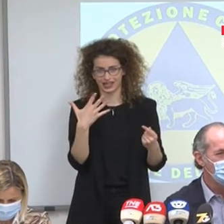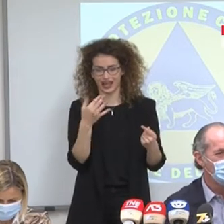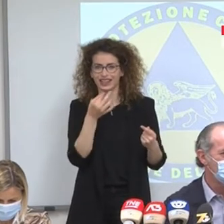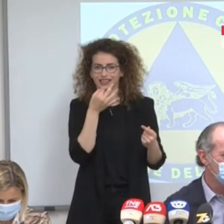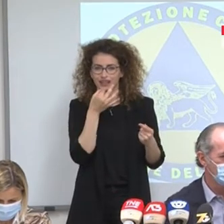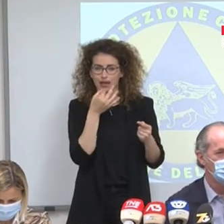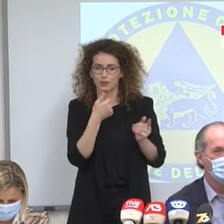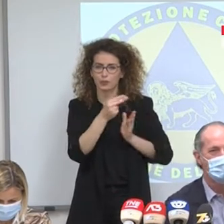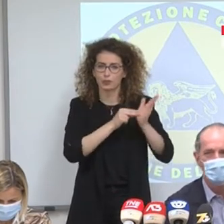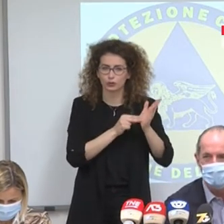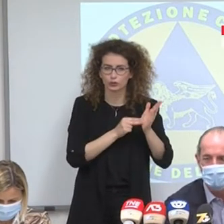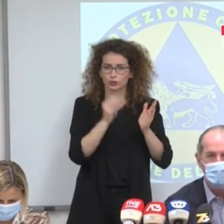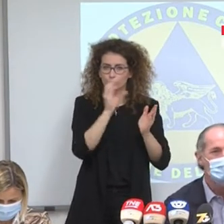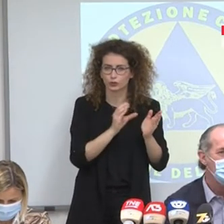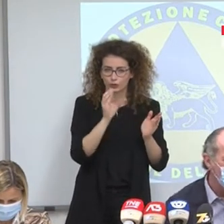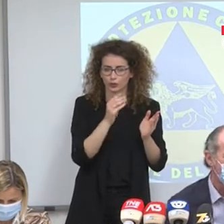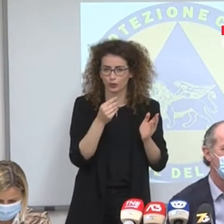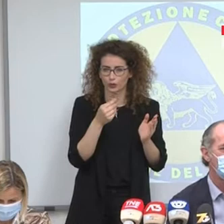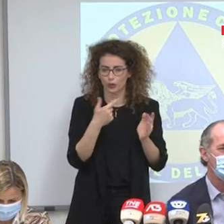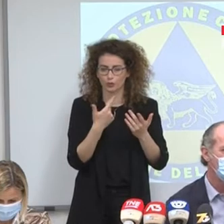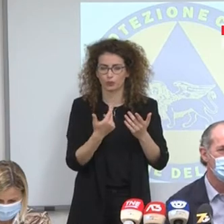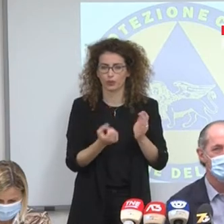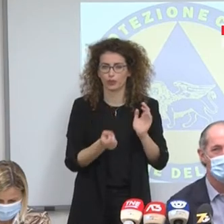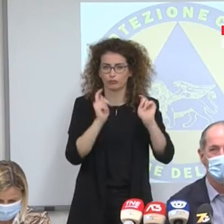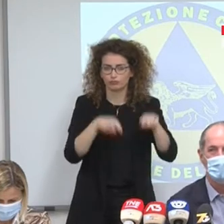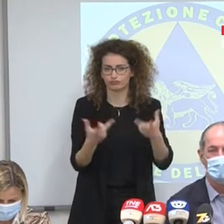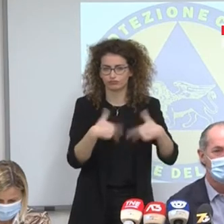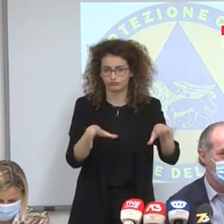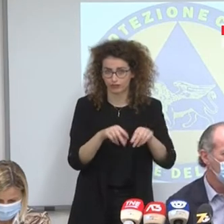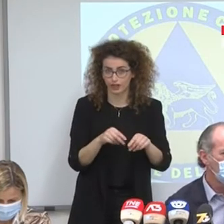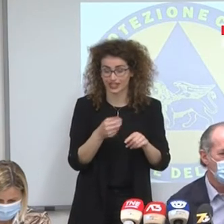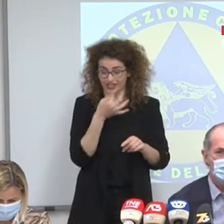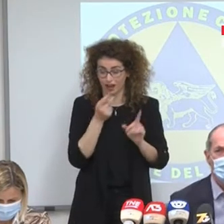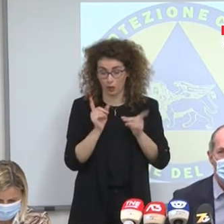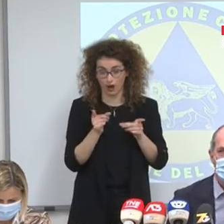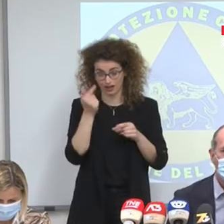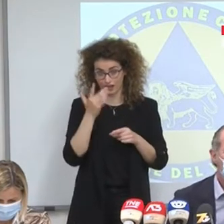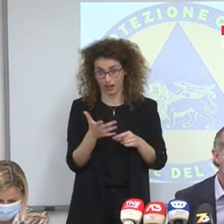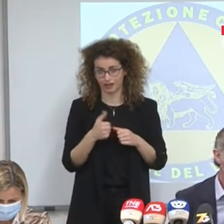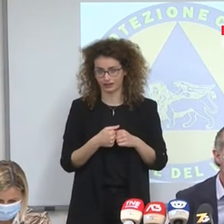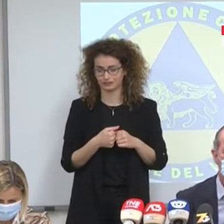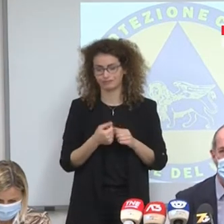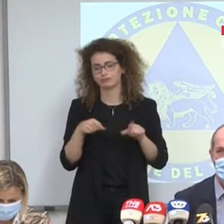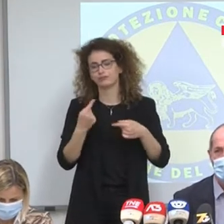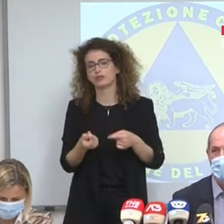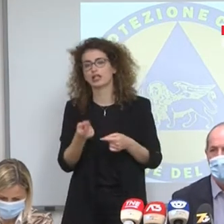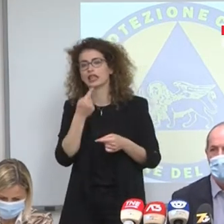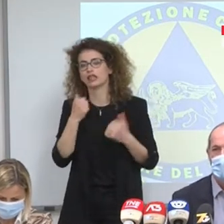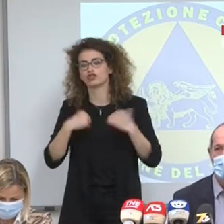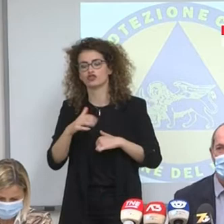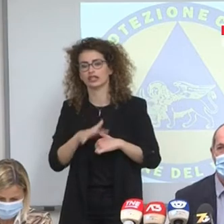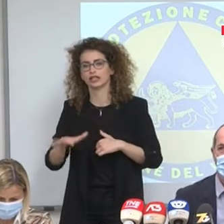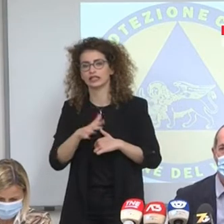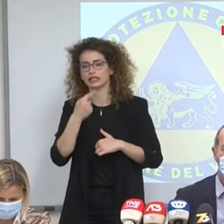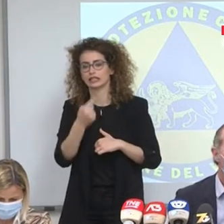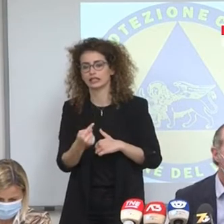A livello di prenotazioni turistiche, di ripartenza, di dare un segnale. E dopo dobbiamo dire anche ai cittadini che questo segnale lo